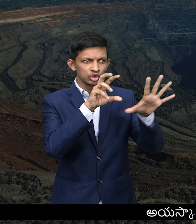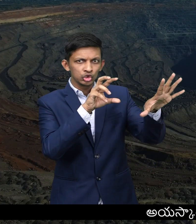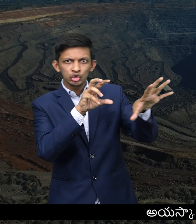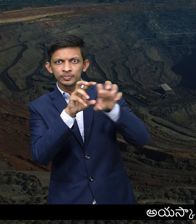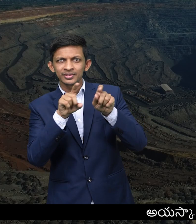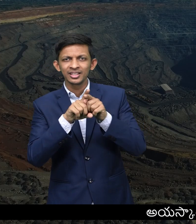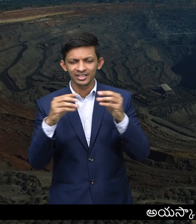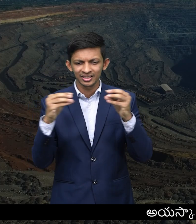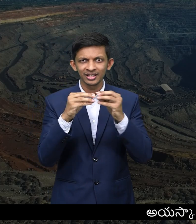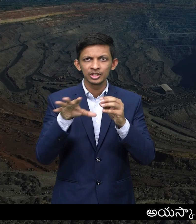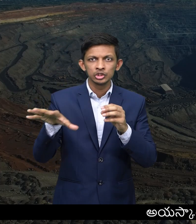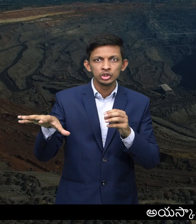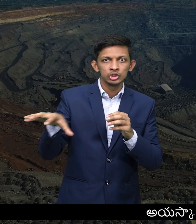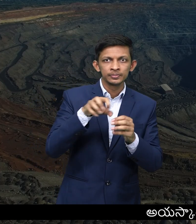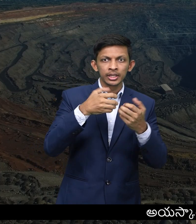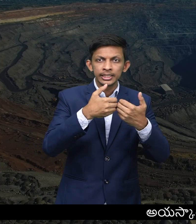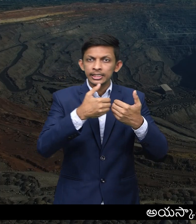అయస్కాంత వేర్పాటు పద్ధతి.